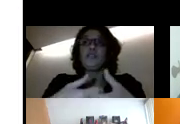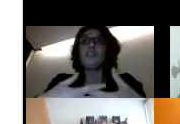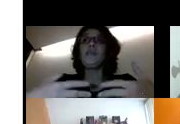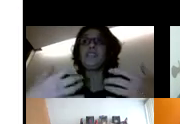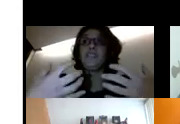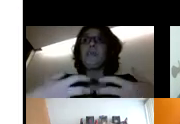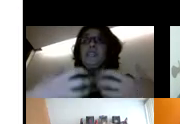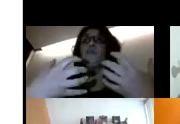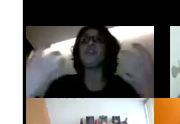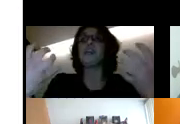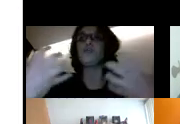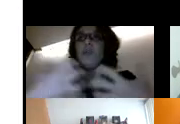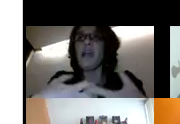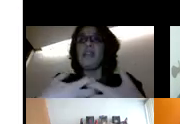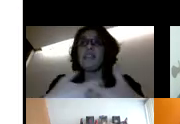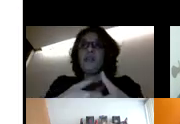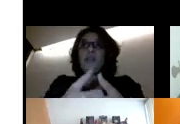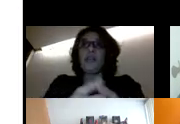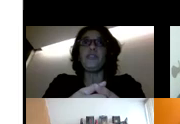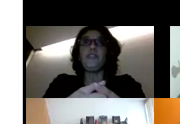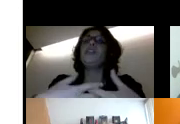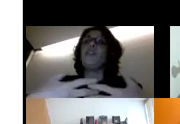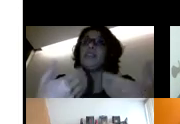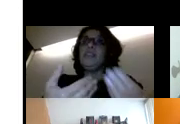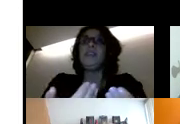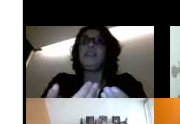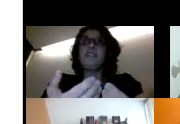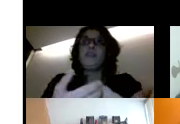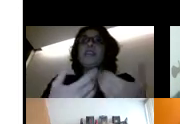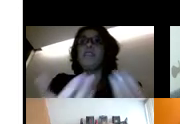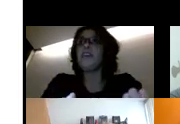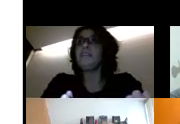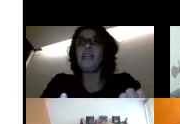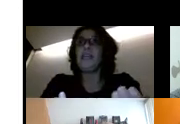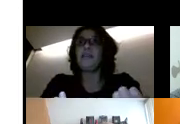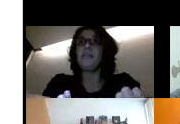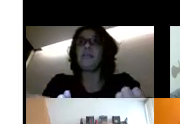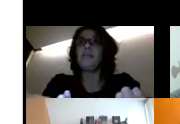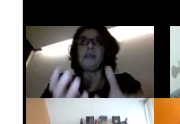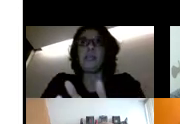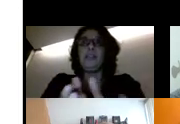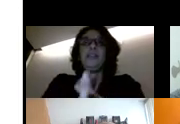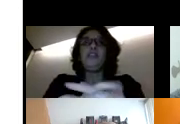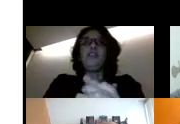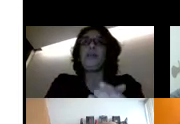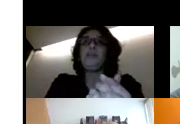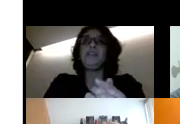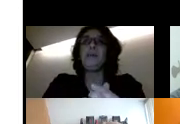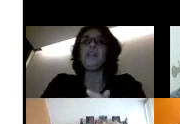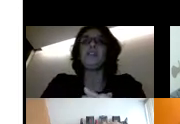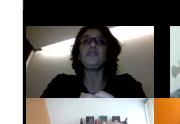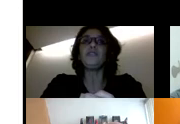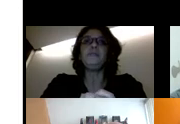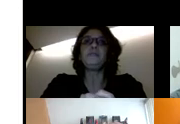decimos nosotros gramaticalmente pueden actuar en articulación, bueno, aquí se observan muy claramente y nos